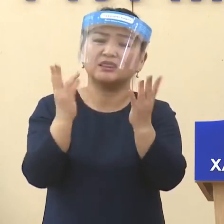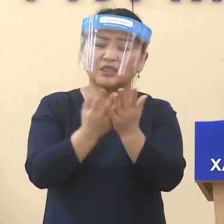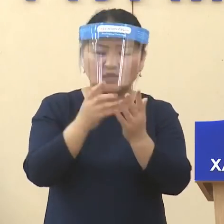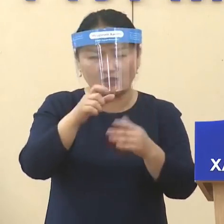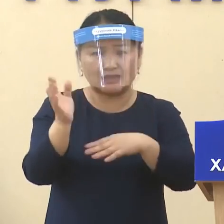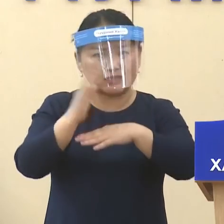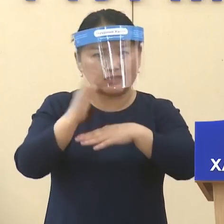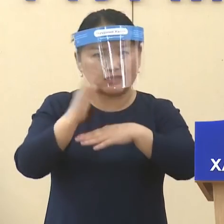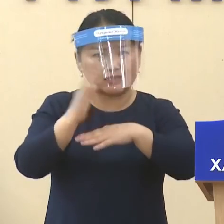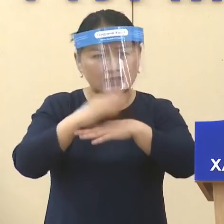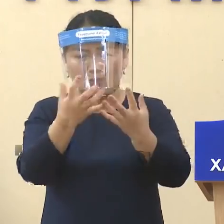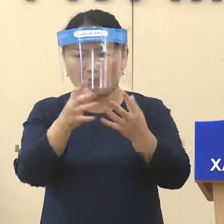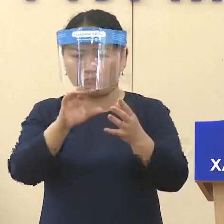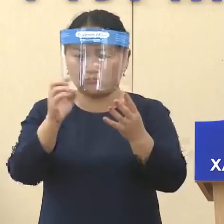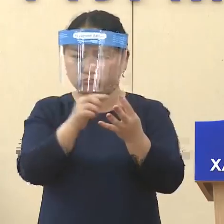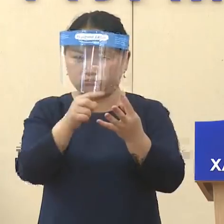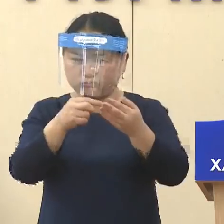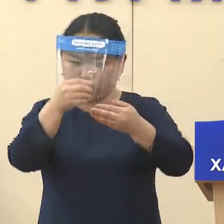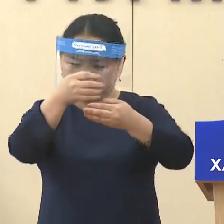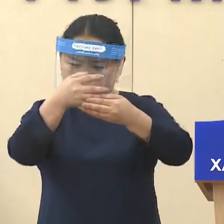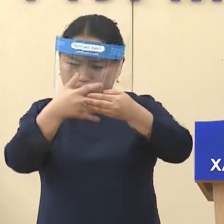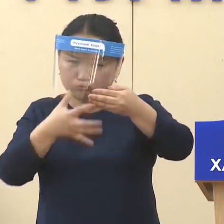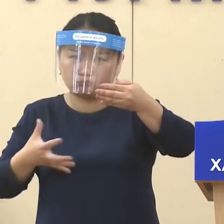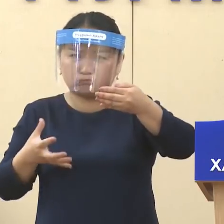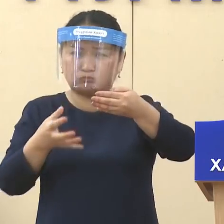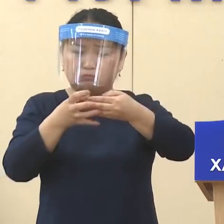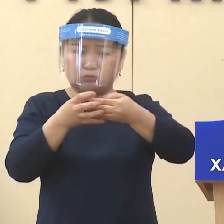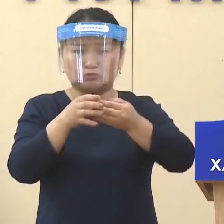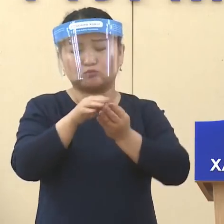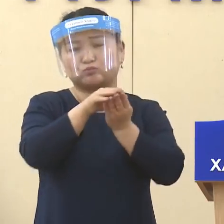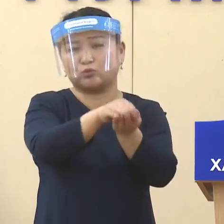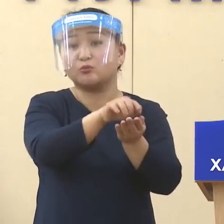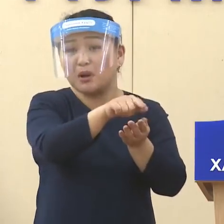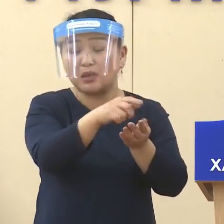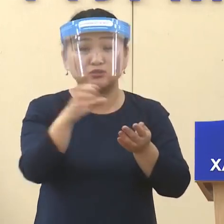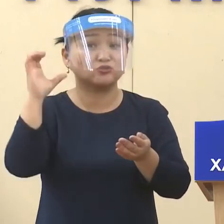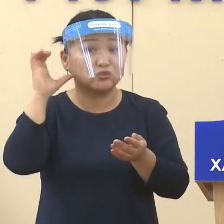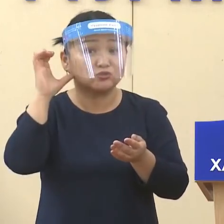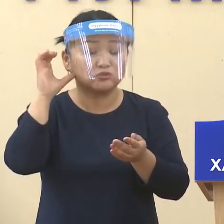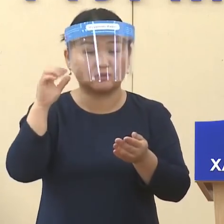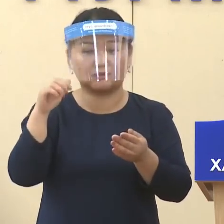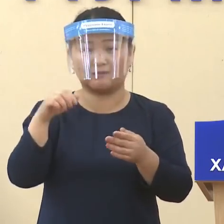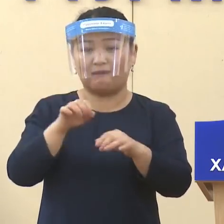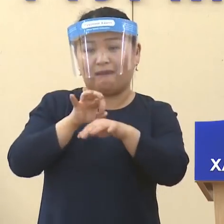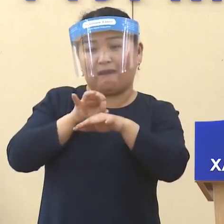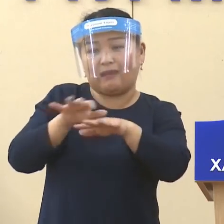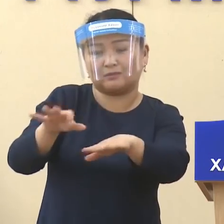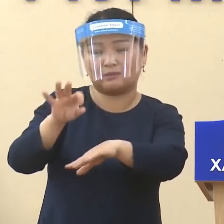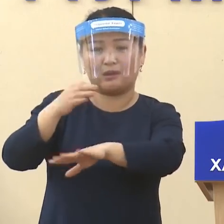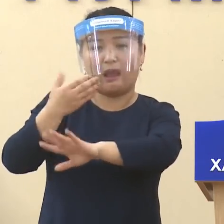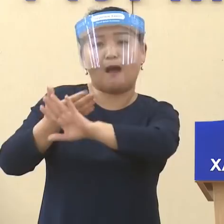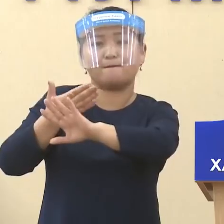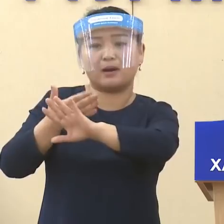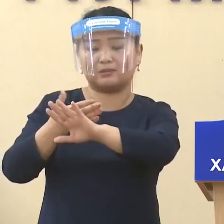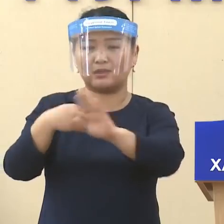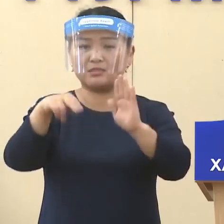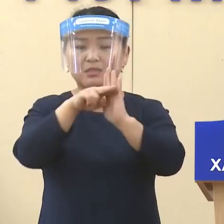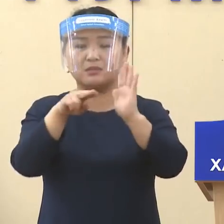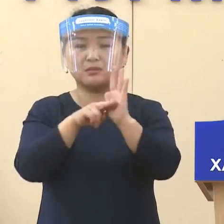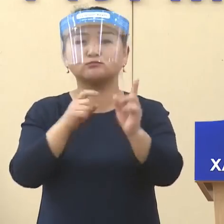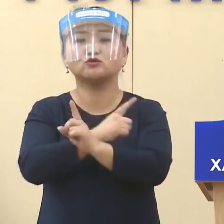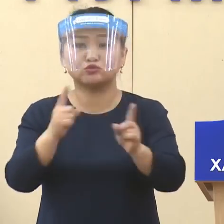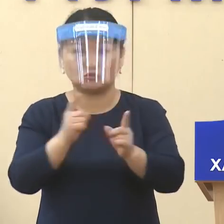энэ халдвар хамгааллын дэглэмийн зөрчиж байна гэж одоо мэдээлээд байгаа шүү дээ. Уул нь энэ халдварын гарсан тохиолдолд бол ар гэр ихний